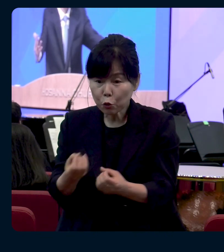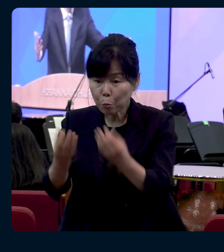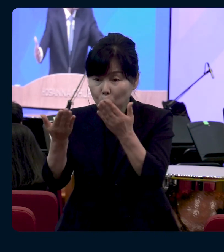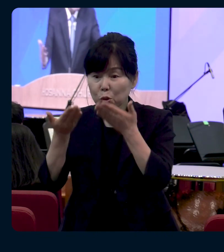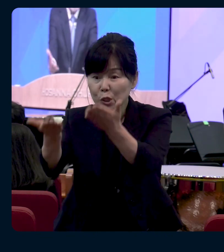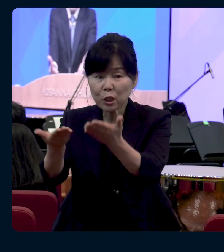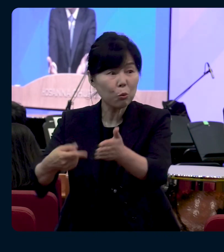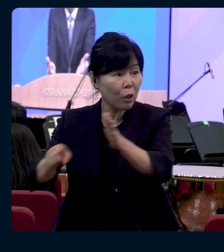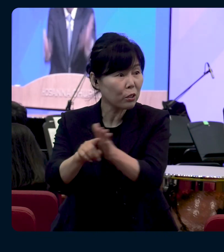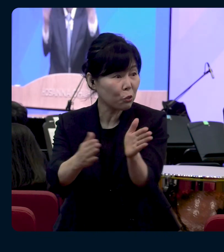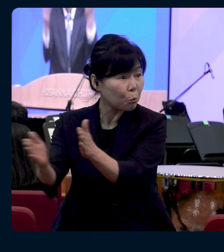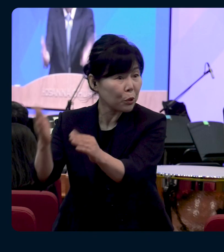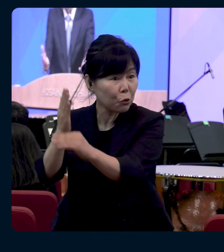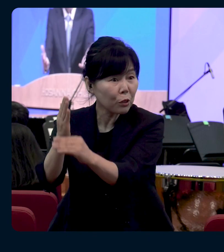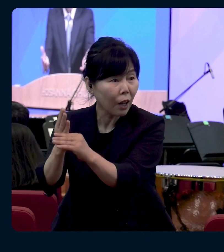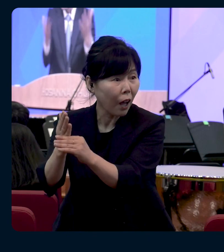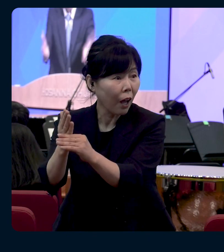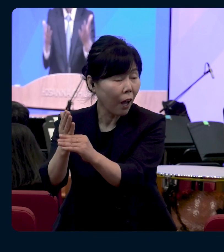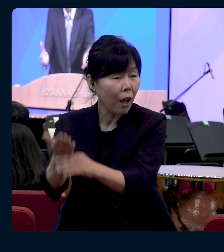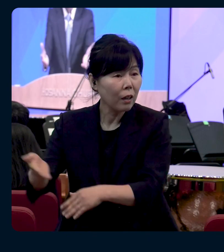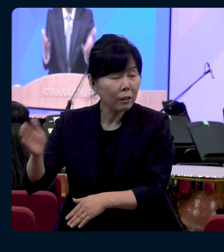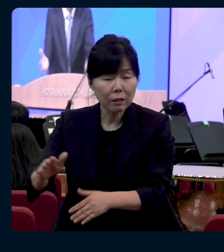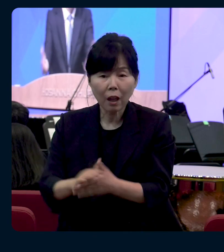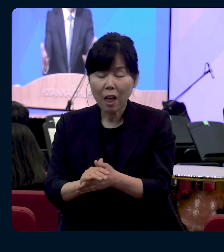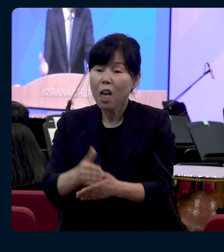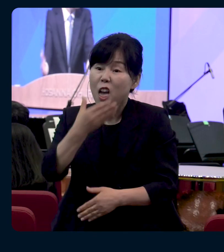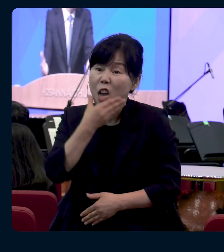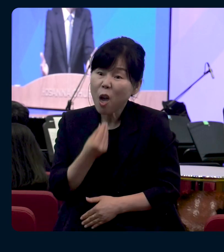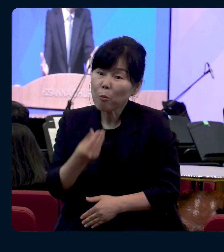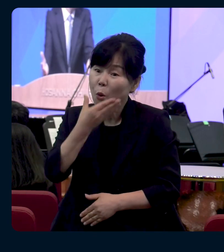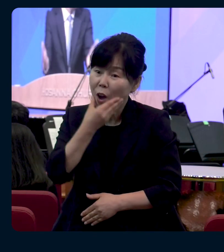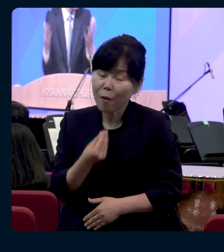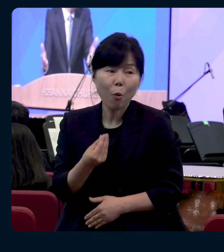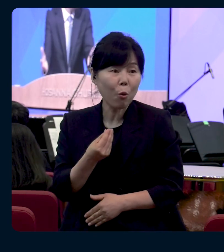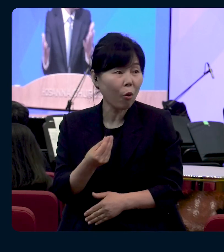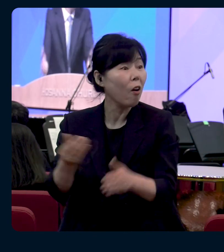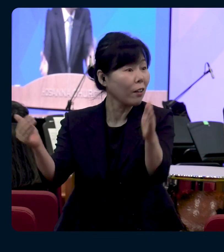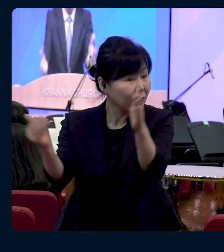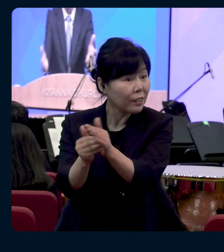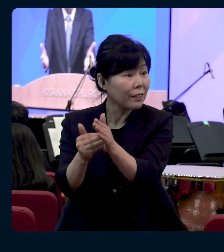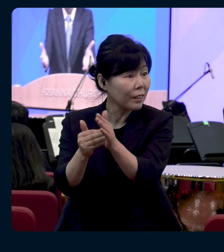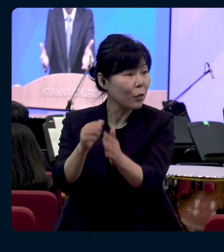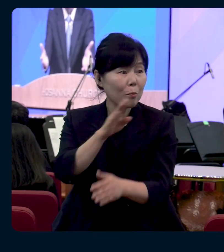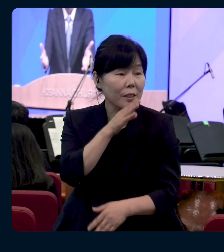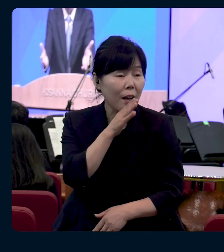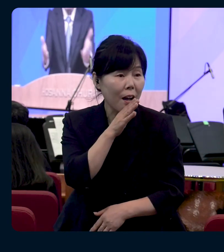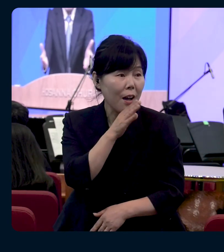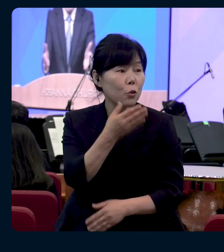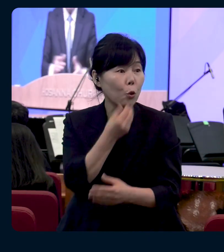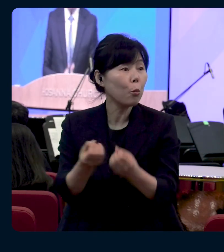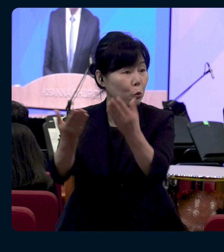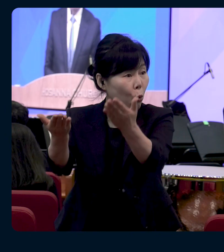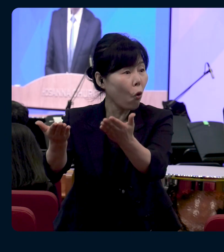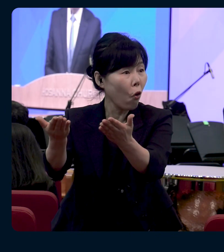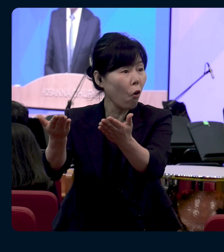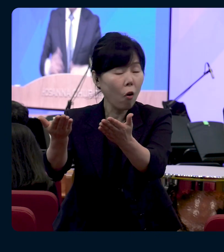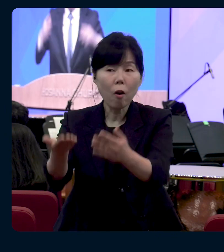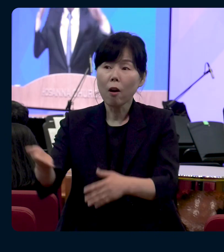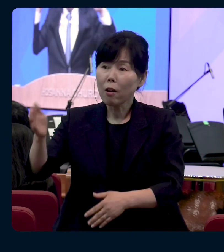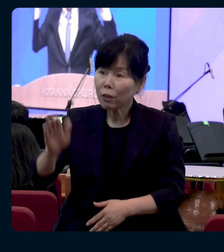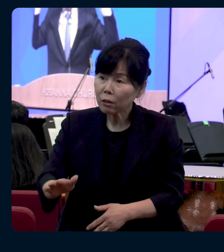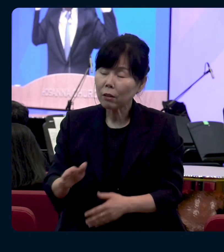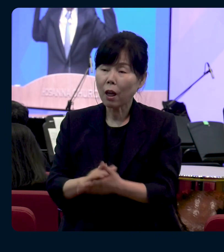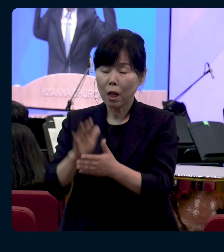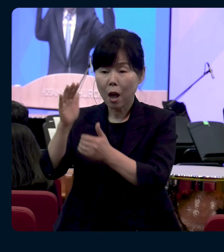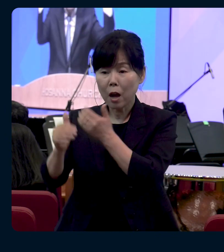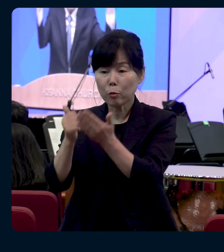하고 있어요. 예, 지금 아시지만 이게 뭐예요? 해피엔딩으로 끝나는 장면 아닙니까? 엄청난 축복이에요. 그러나 아무리